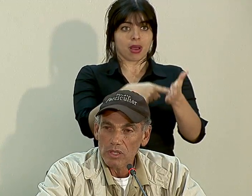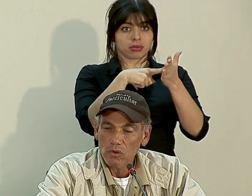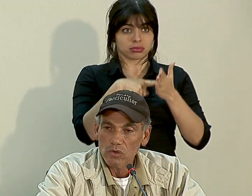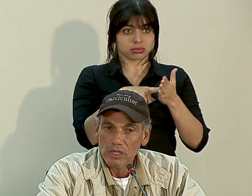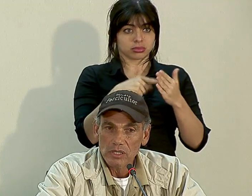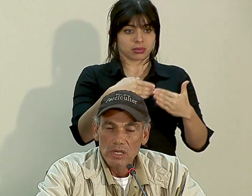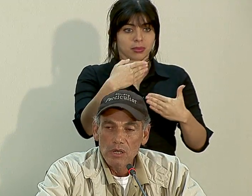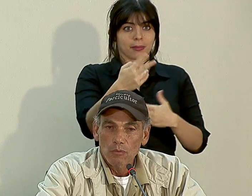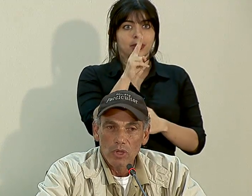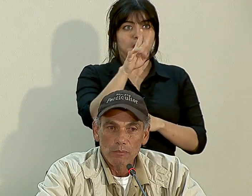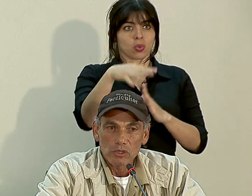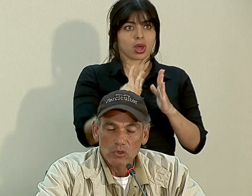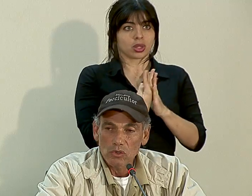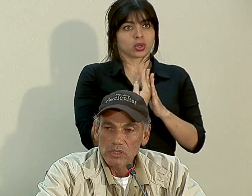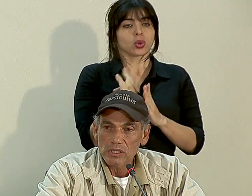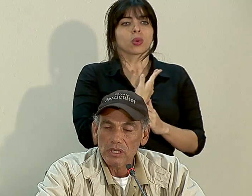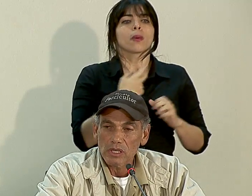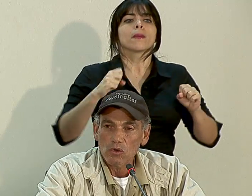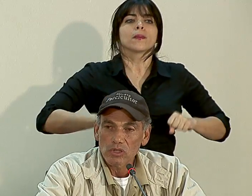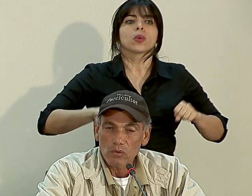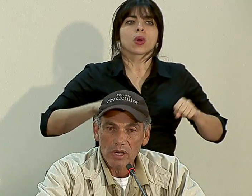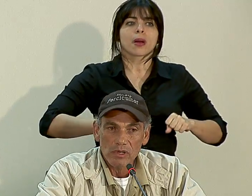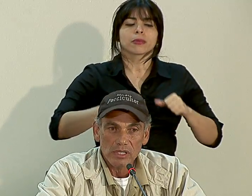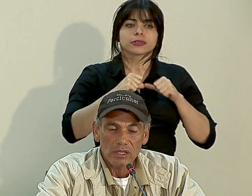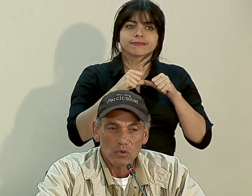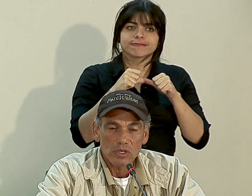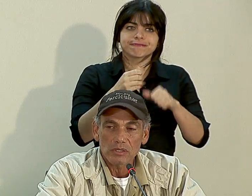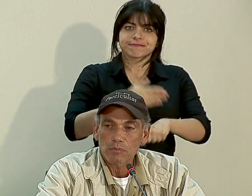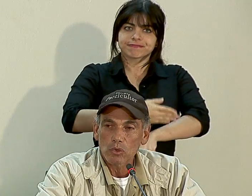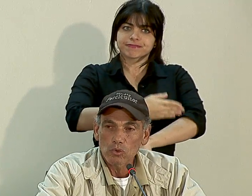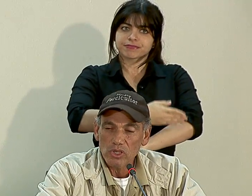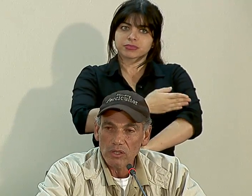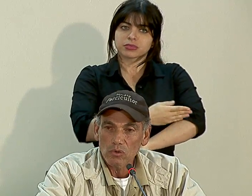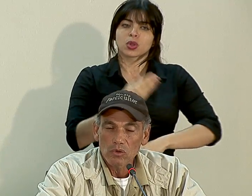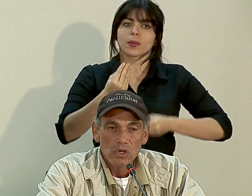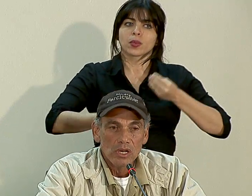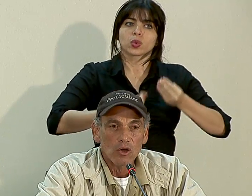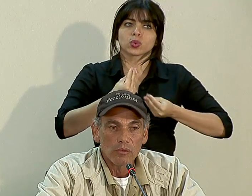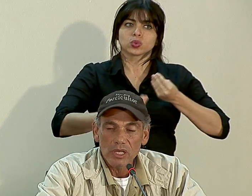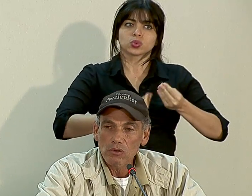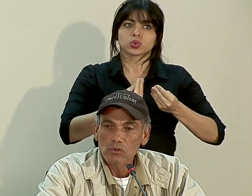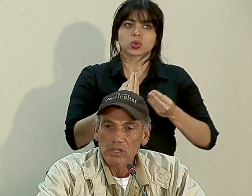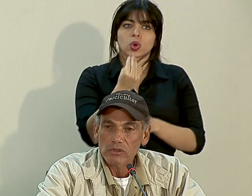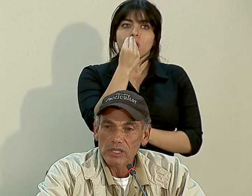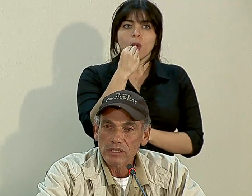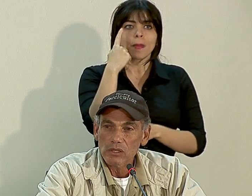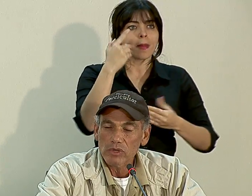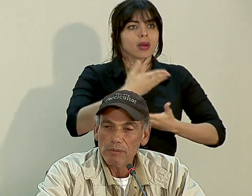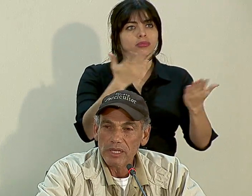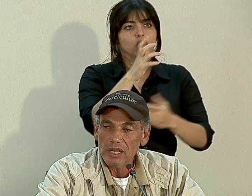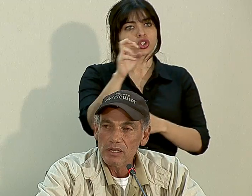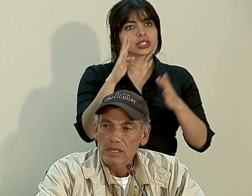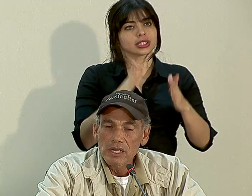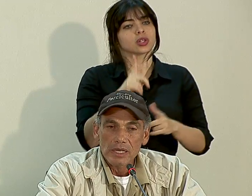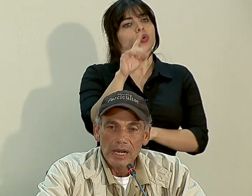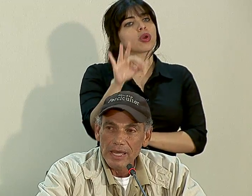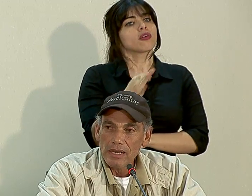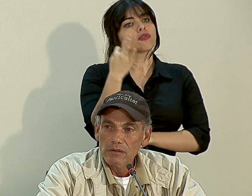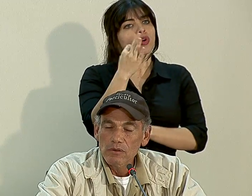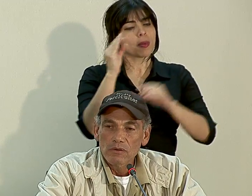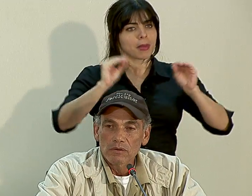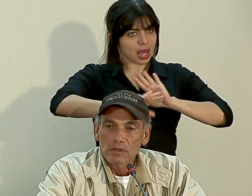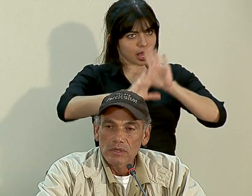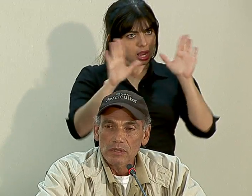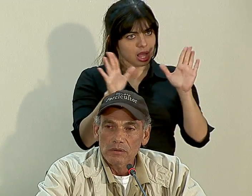de 24 horas, podamos entonces continuar avanzando y produciendo la comida de los costarricenses de una manera